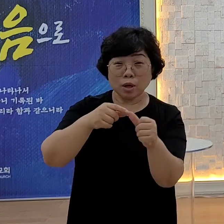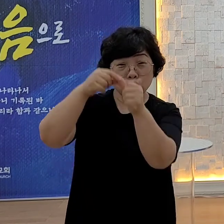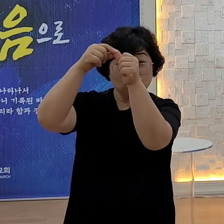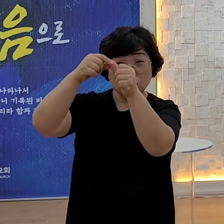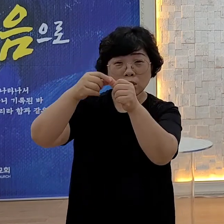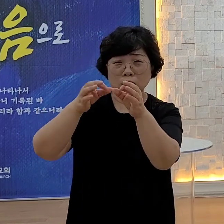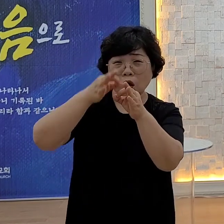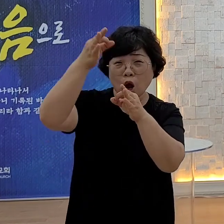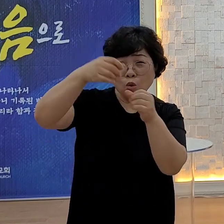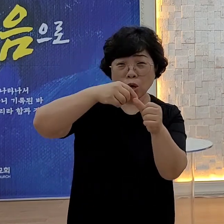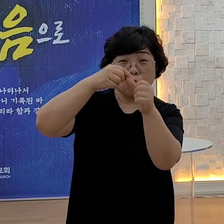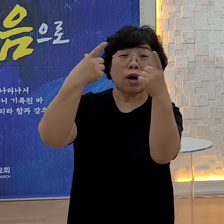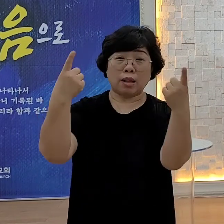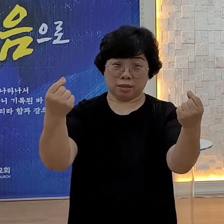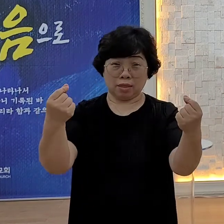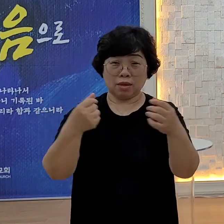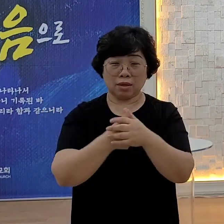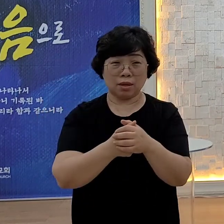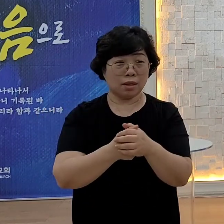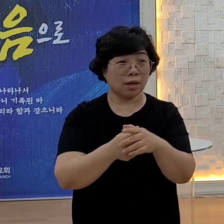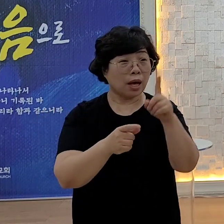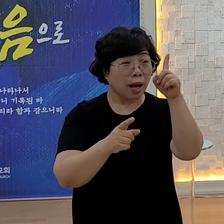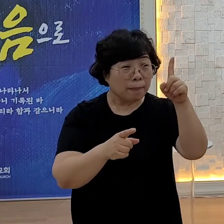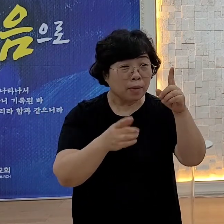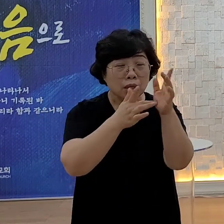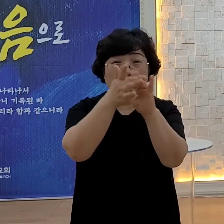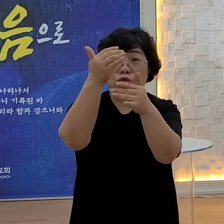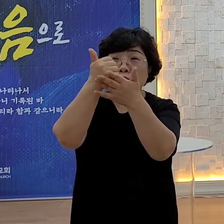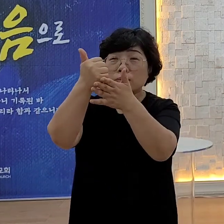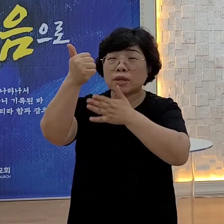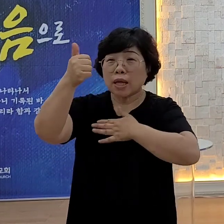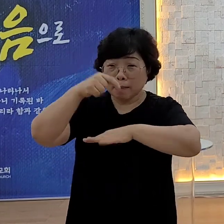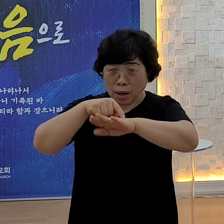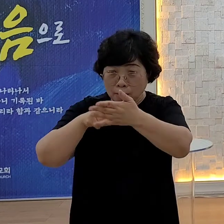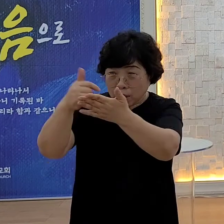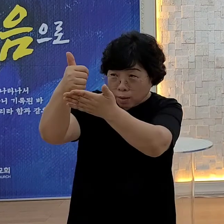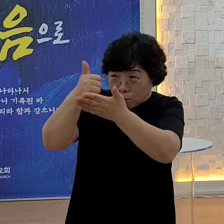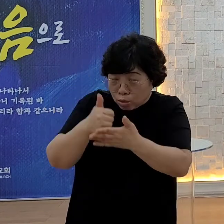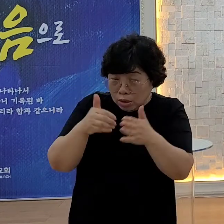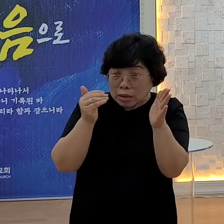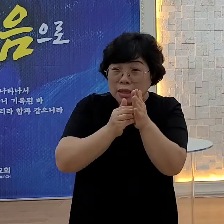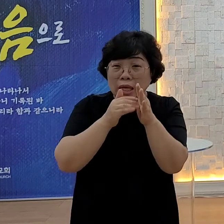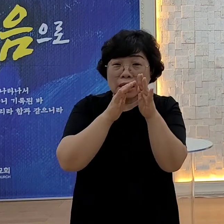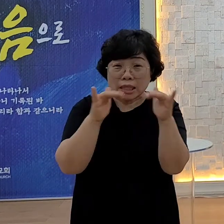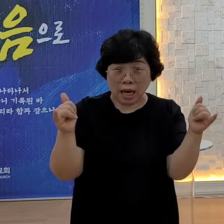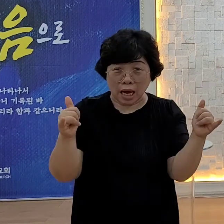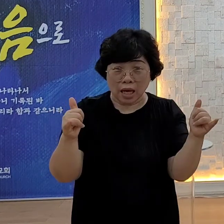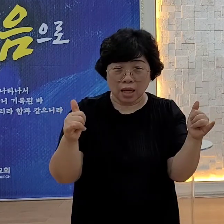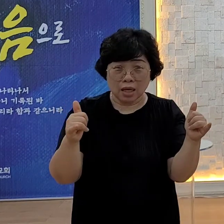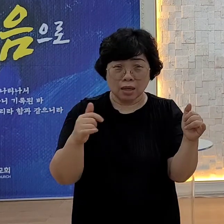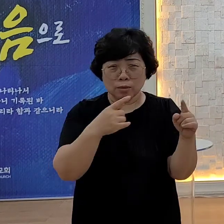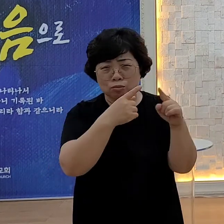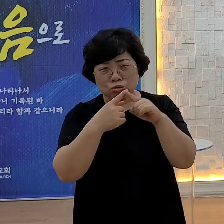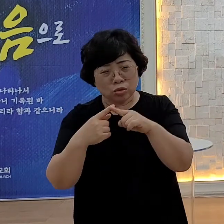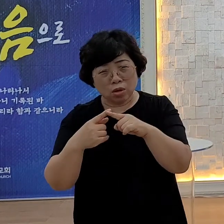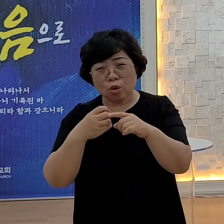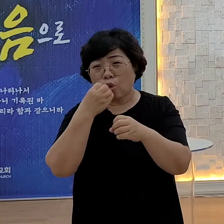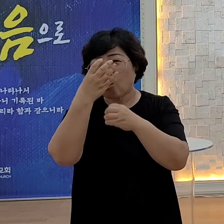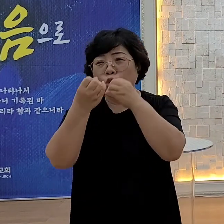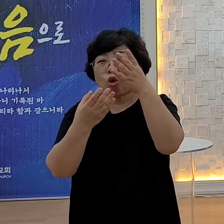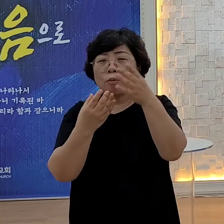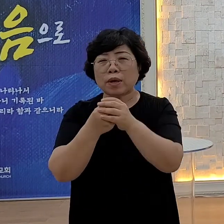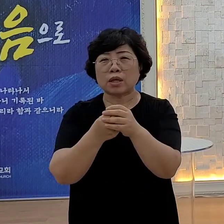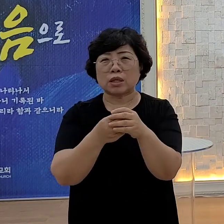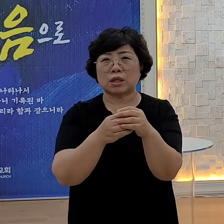영원한 구원이다. 이미 우리가 예수를 영접한 귀한 믿음의 고백이 있는 자들 아닙니다. 이 고백이